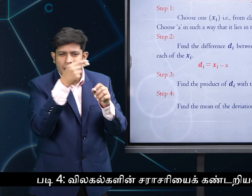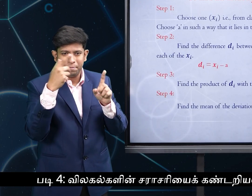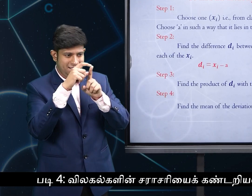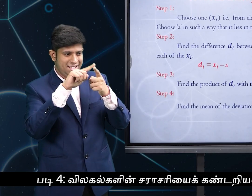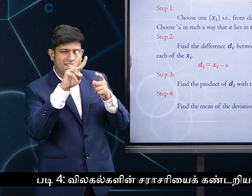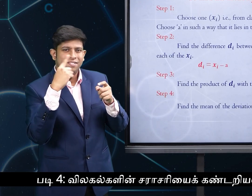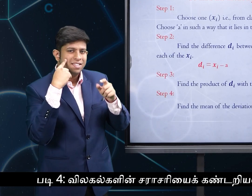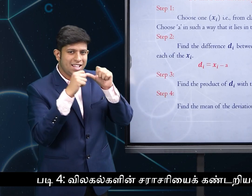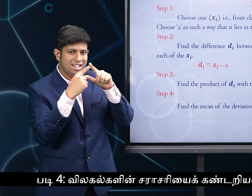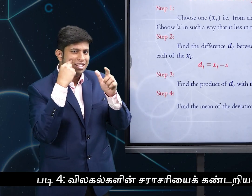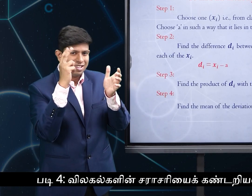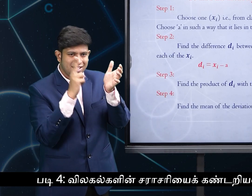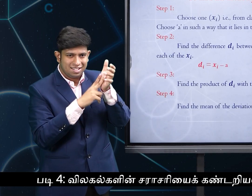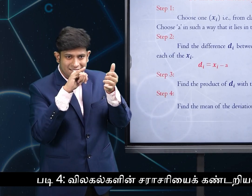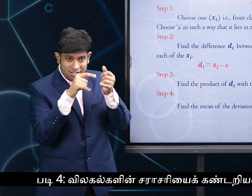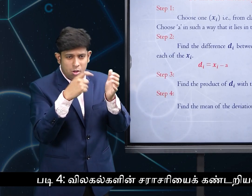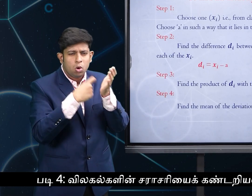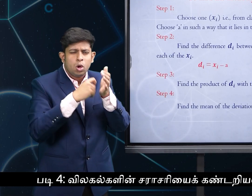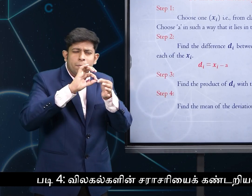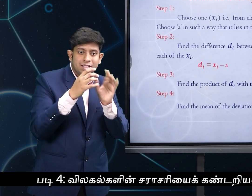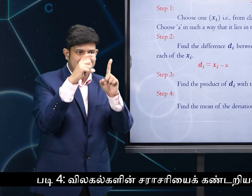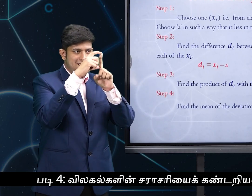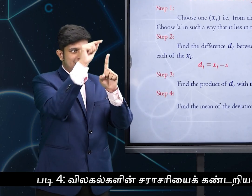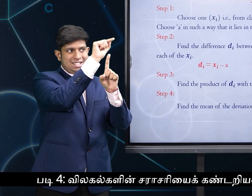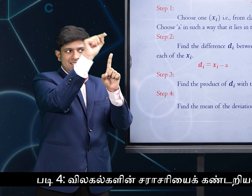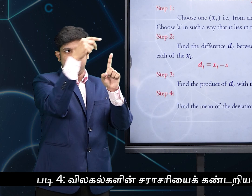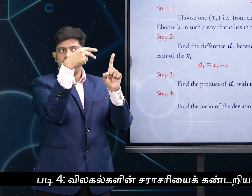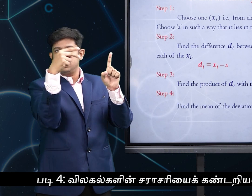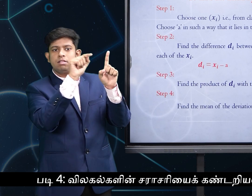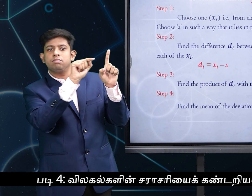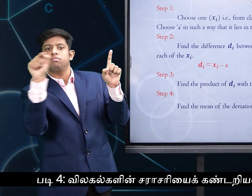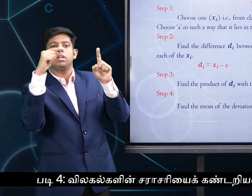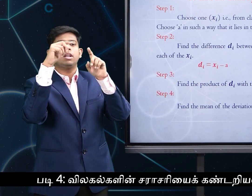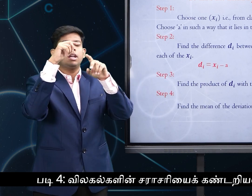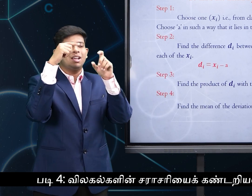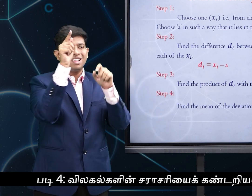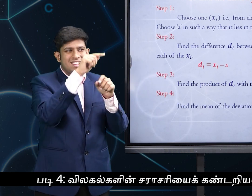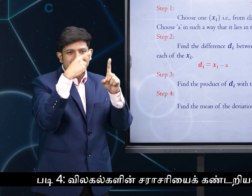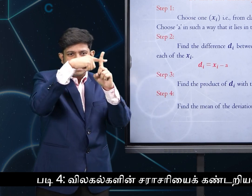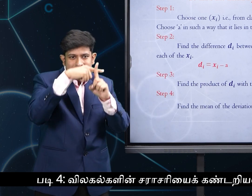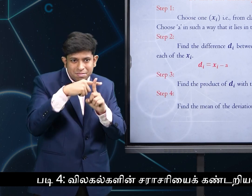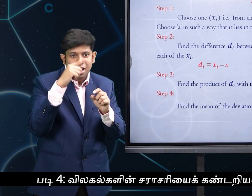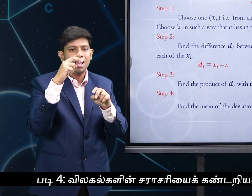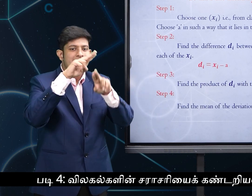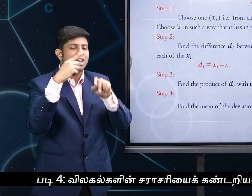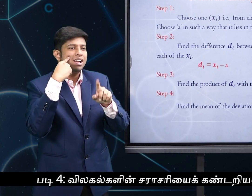பார் ஈடு சிக்மா F கீழ் இலக்கம் I d இலக்கம் I by